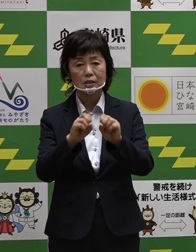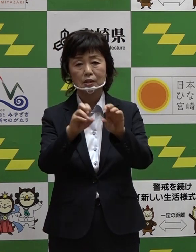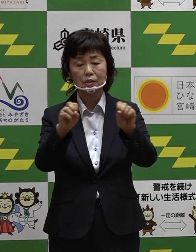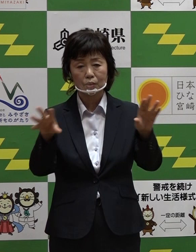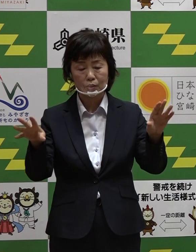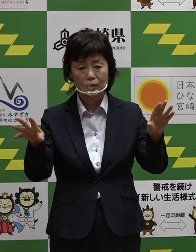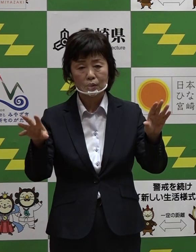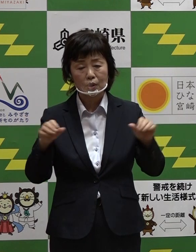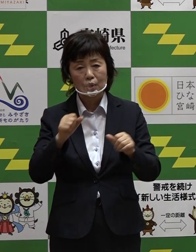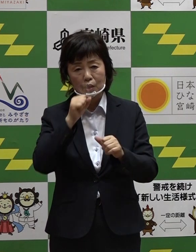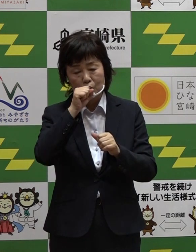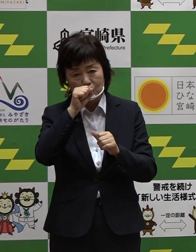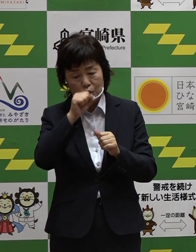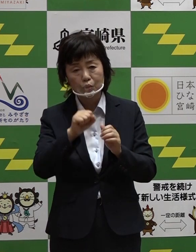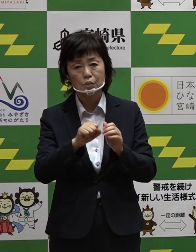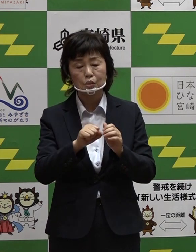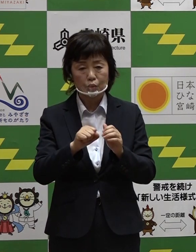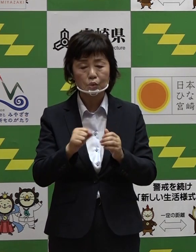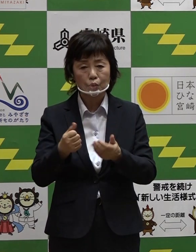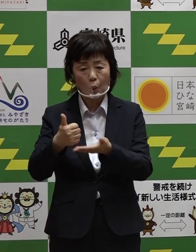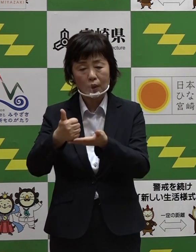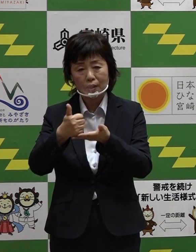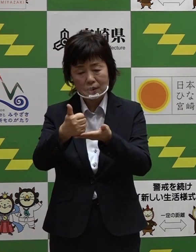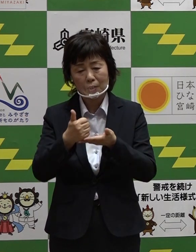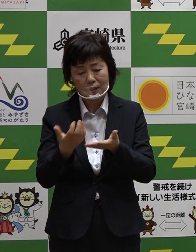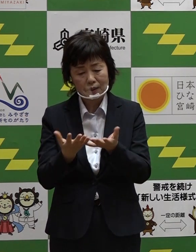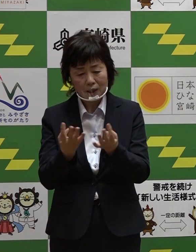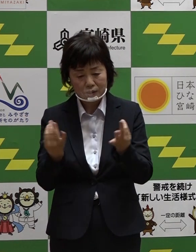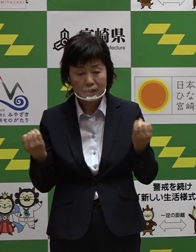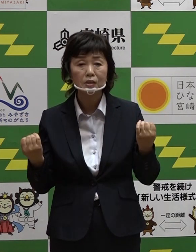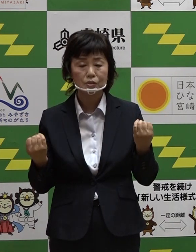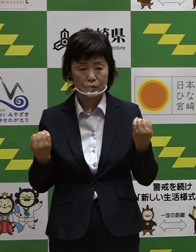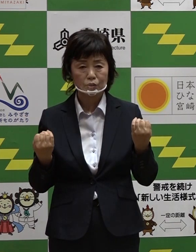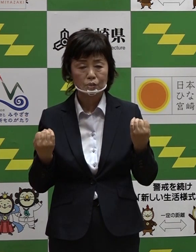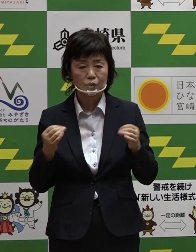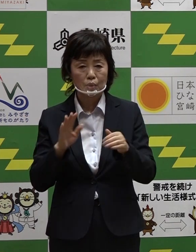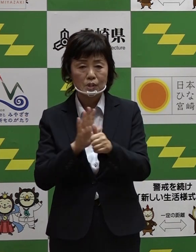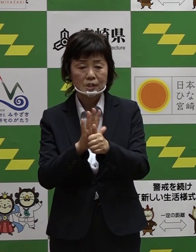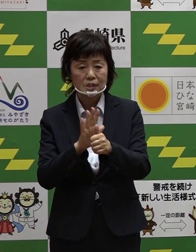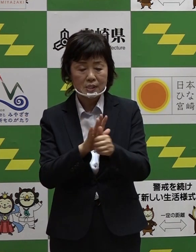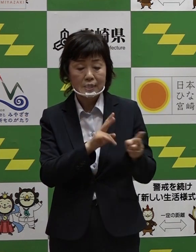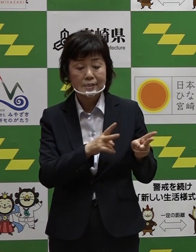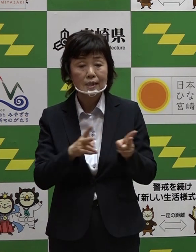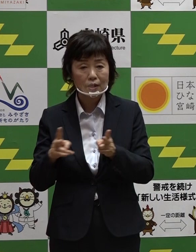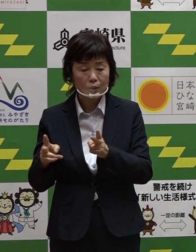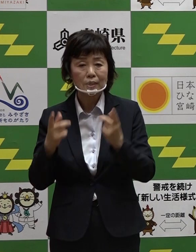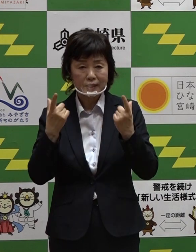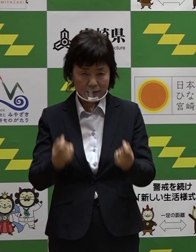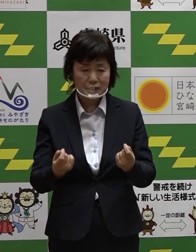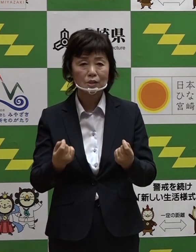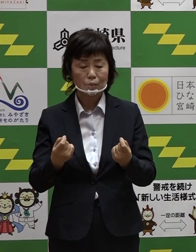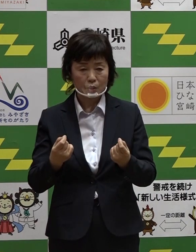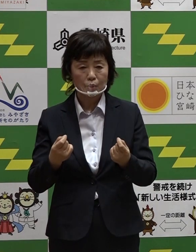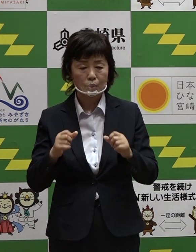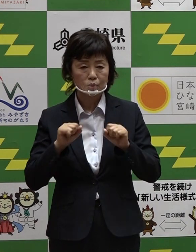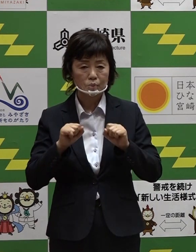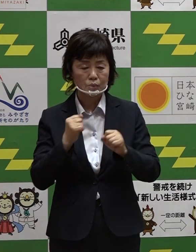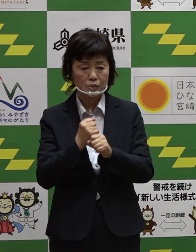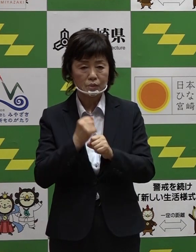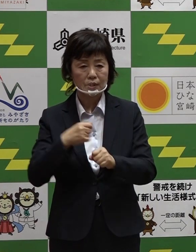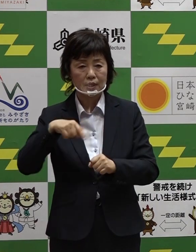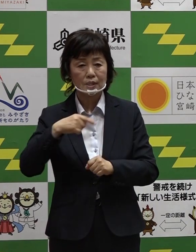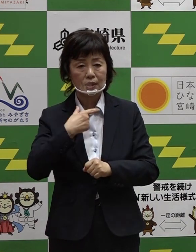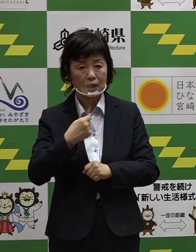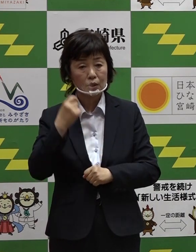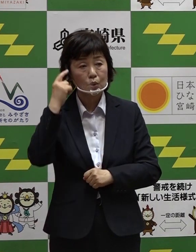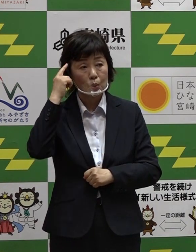優遇といいますか誘客に結びつくような支援制度というものはですね、しっかりとこれから仕組んでいきたいというふうに思いますし、